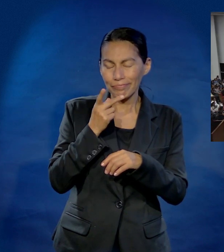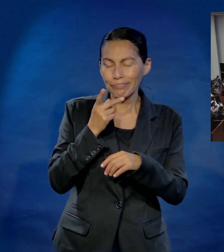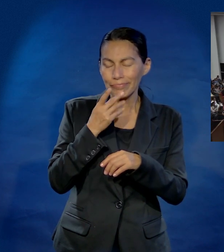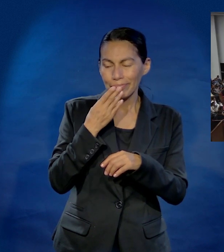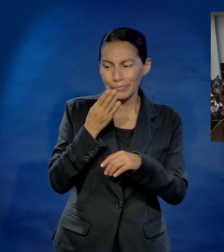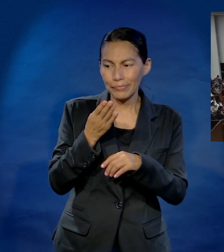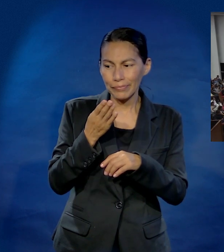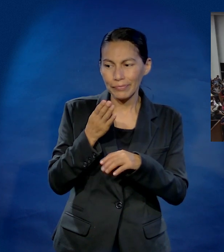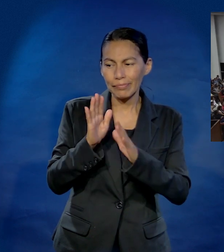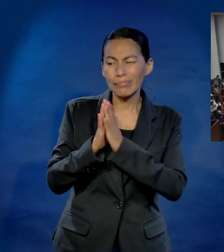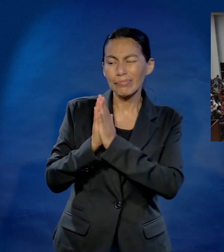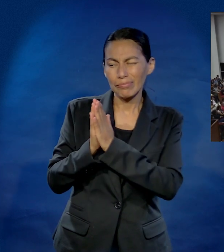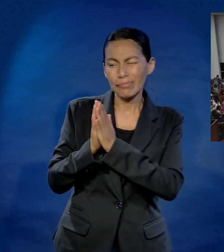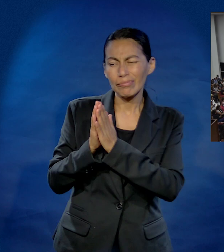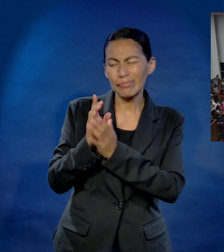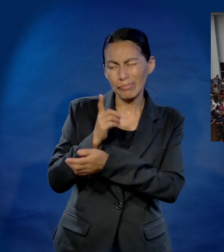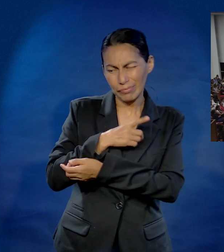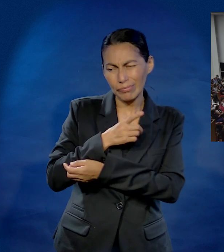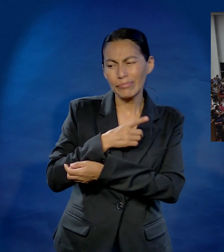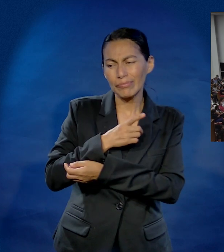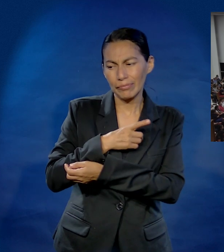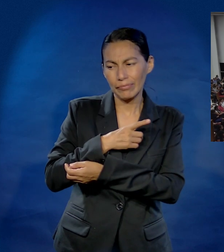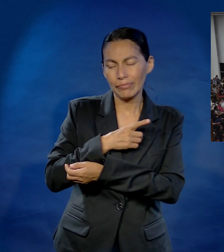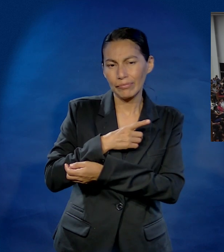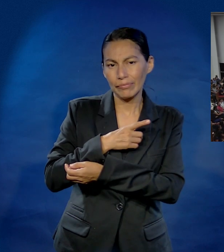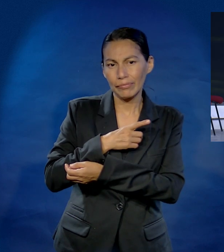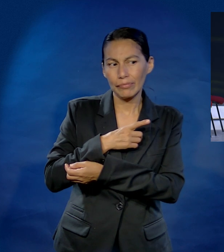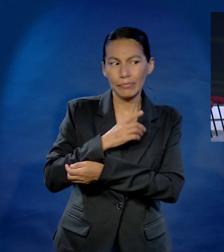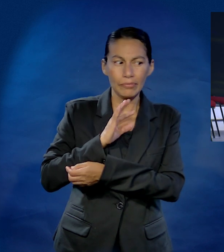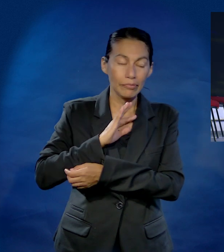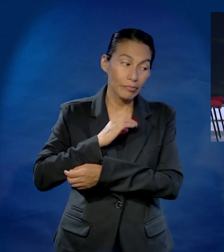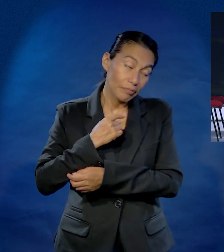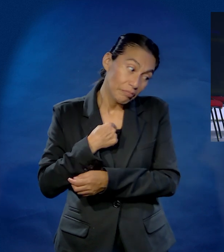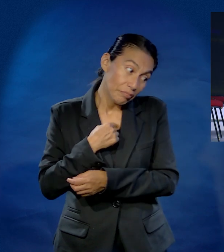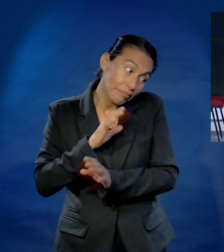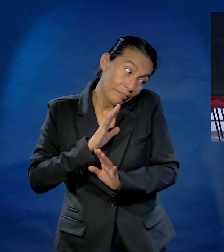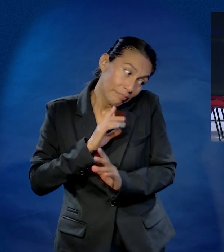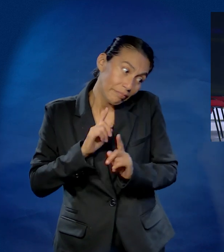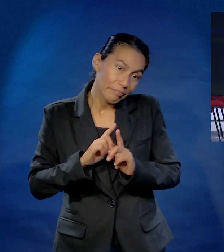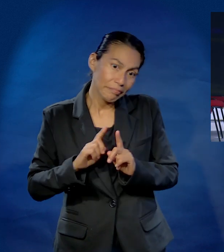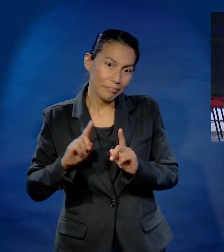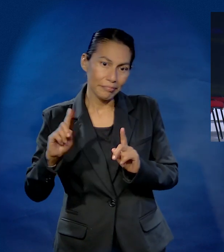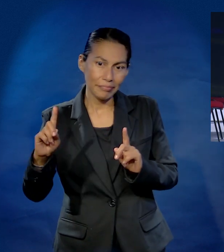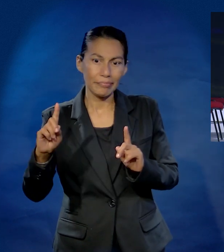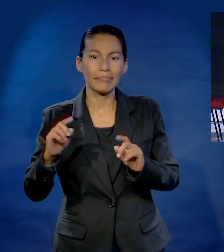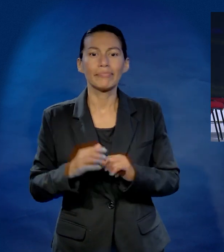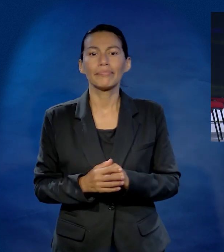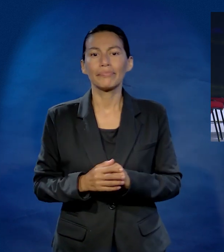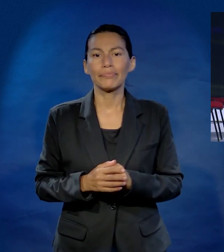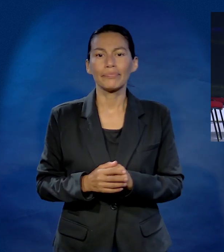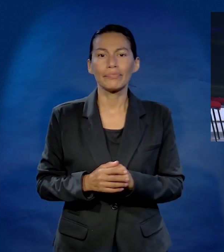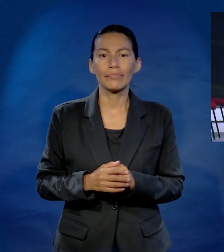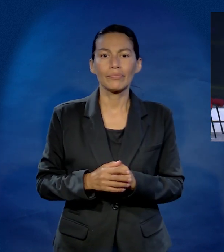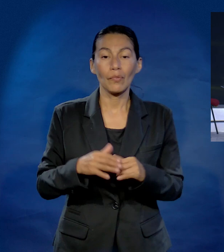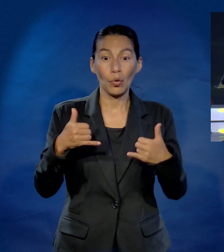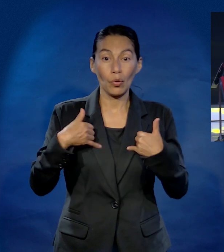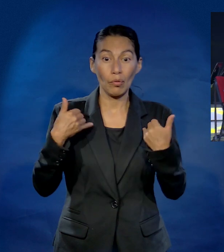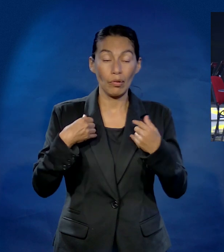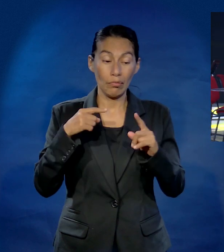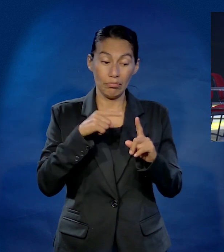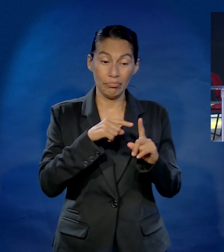decir, estoy bien, pastor. Déjeme un ratito solo. Pues me